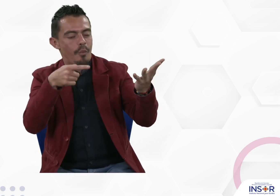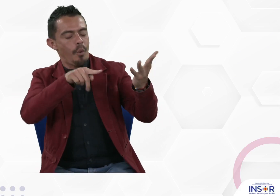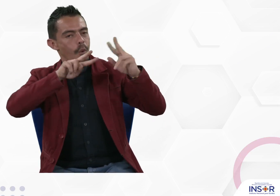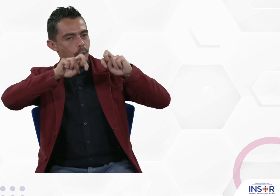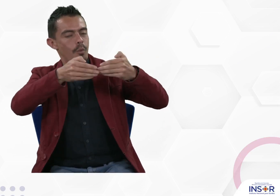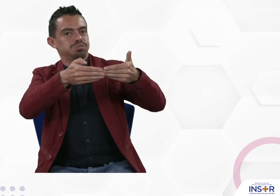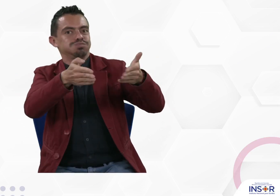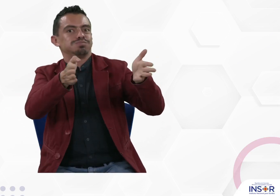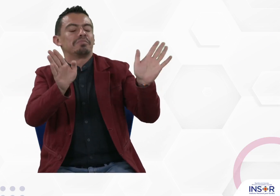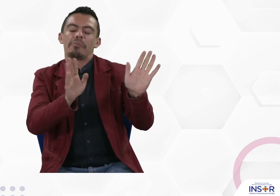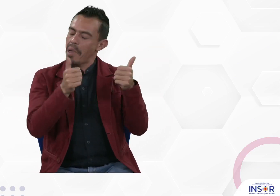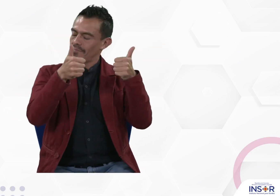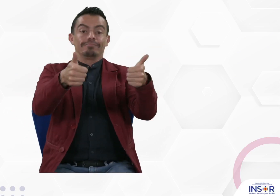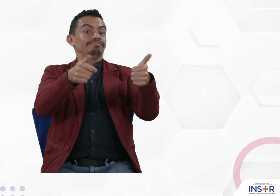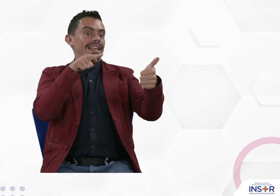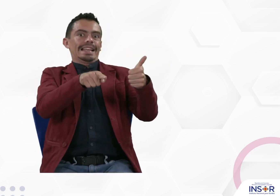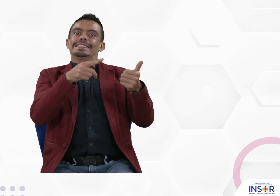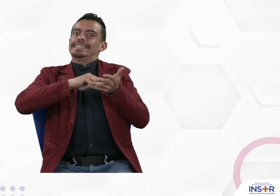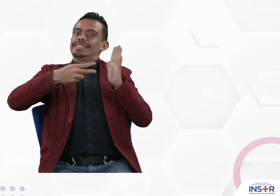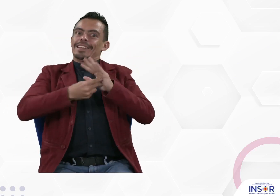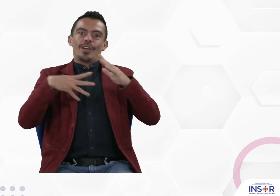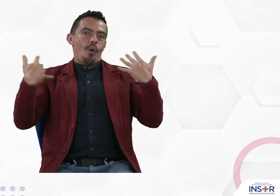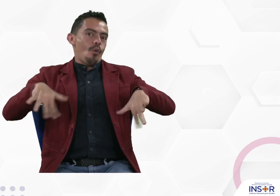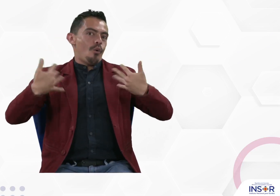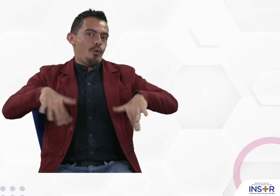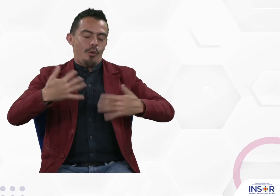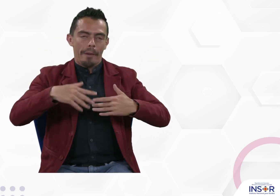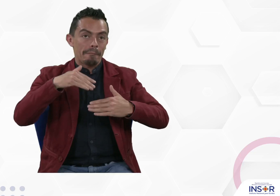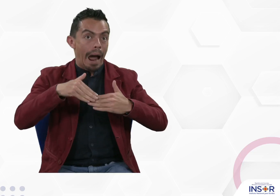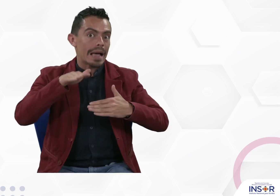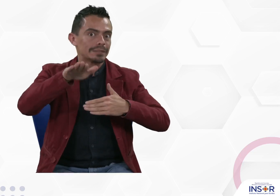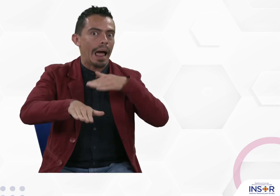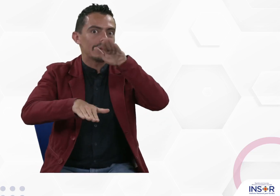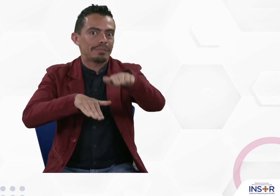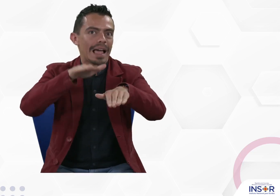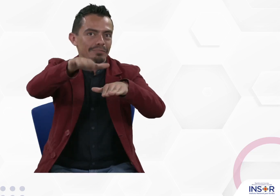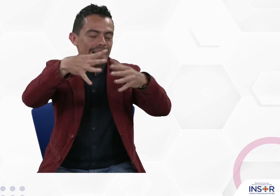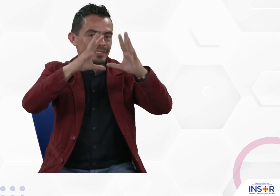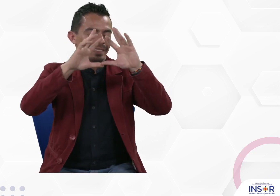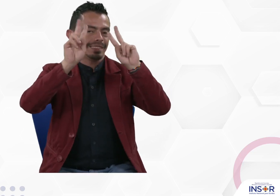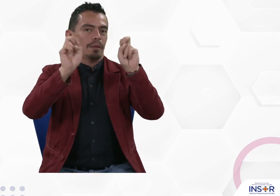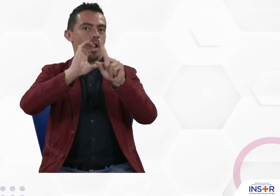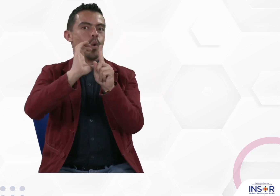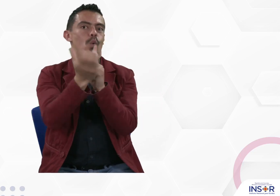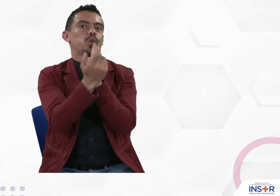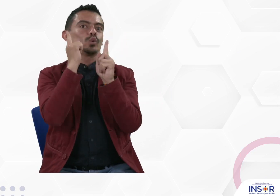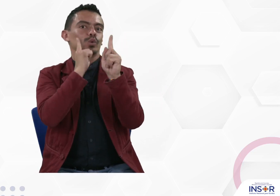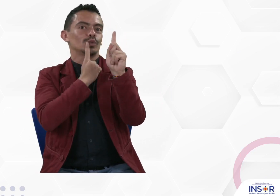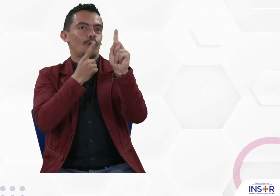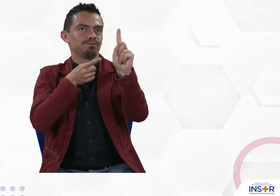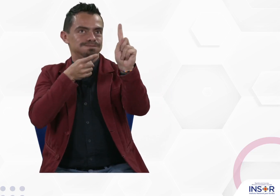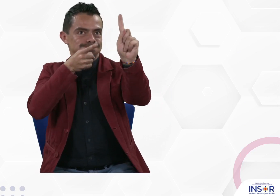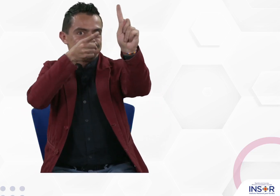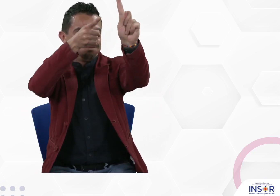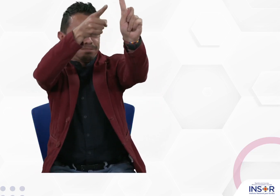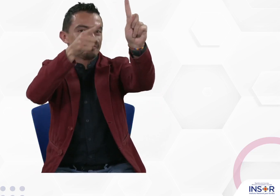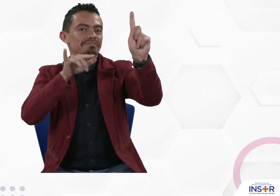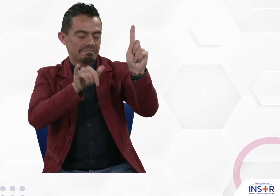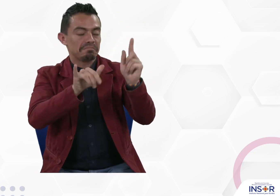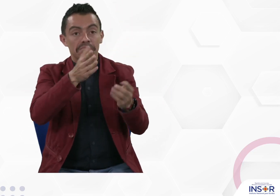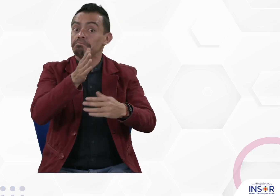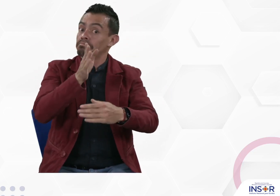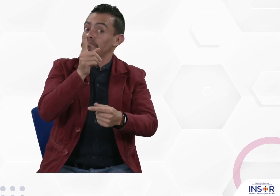la construcción de pensamientos desde lo sordo es muy interesante y son pasos que se van dando para